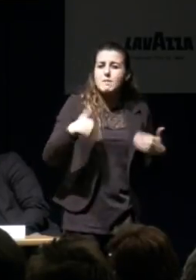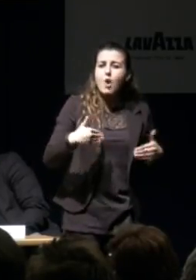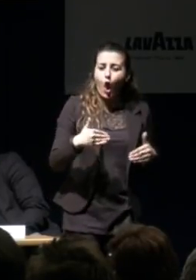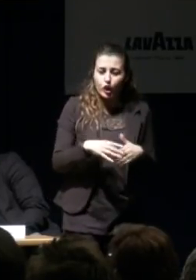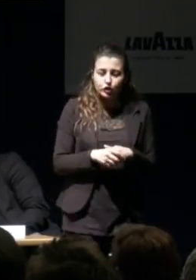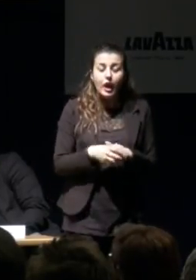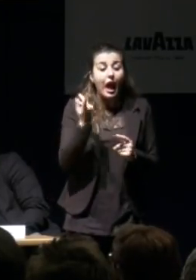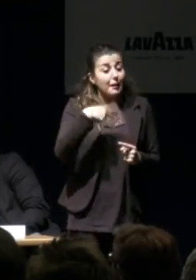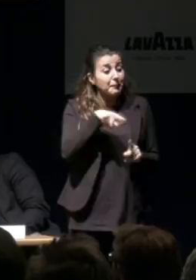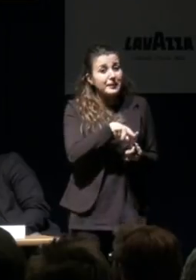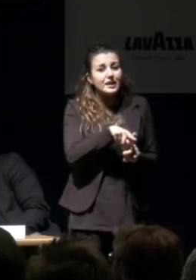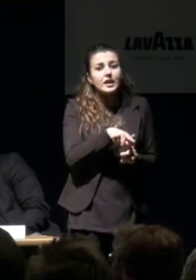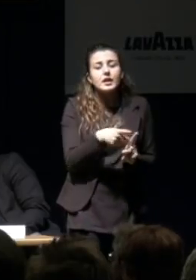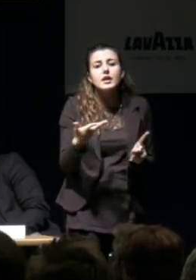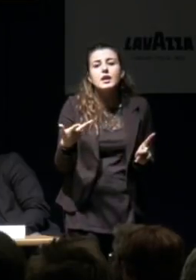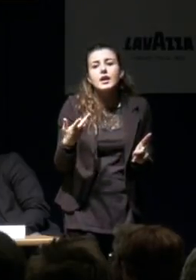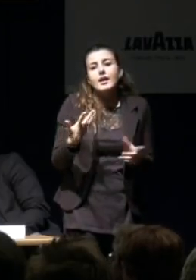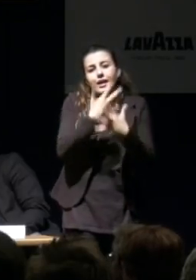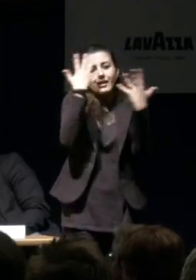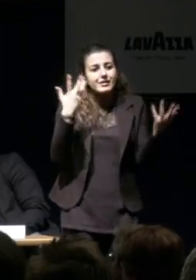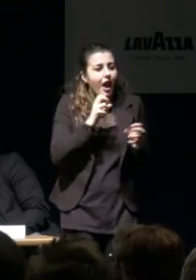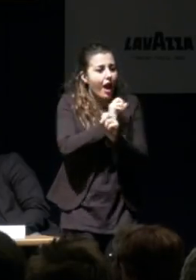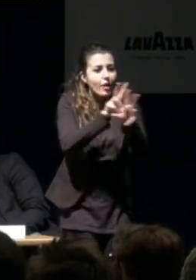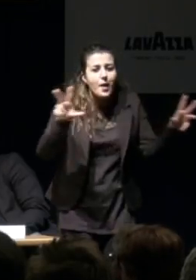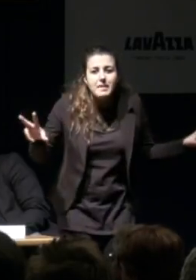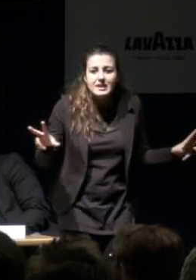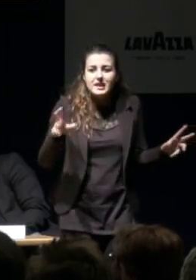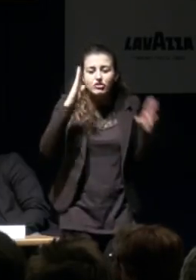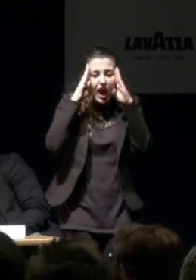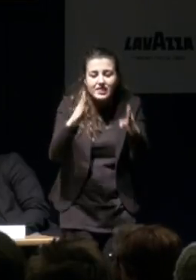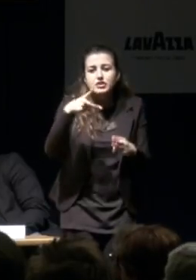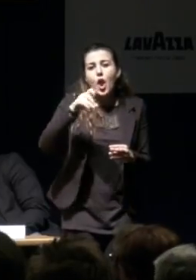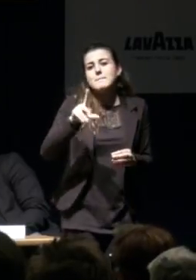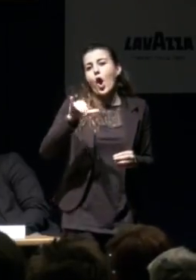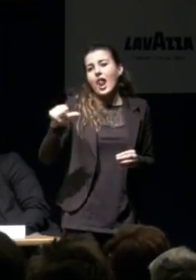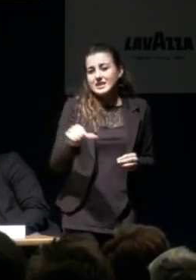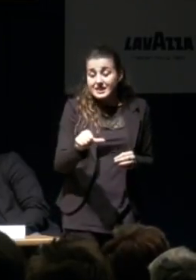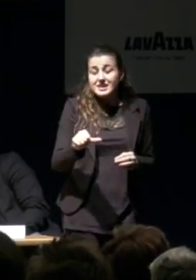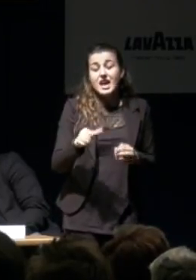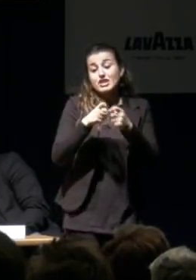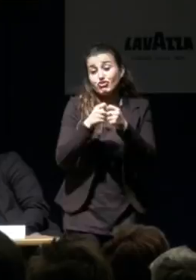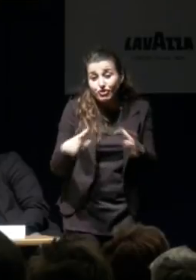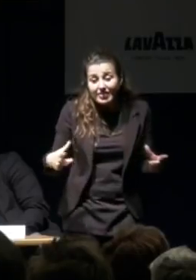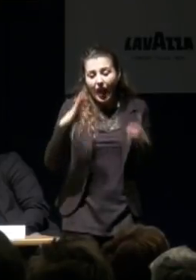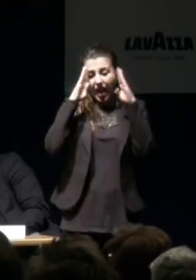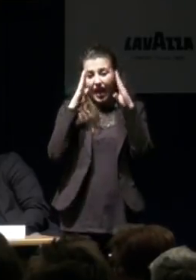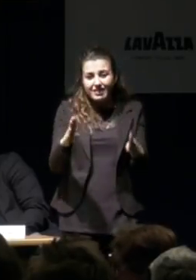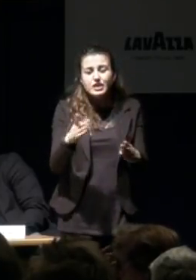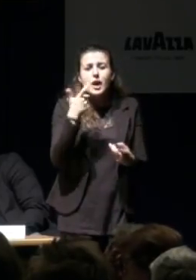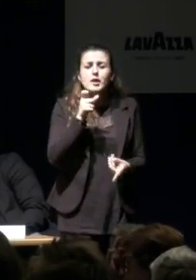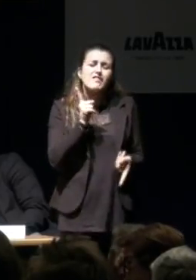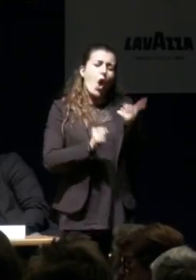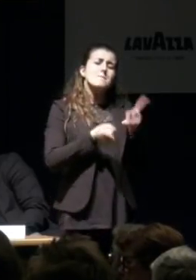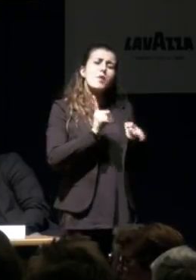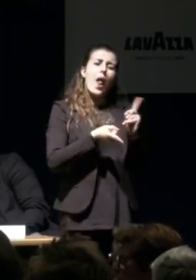anche questo era un segno di un'attenzione alla polis perché la politica